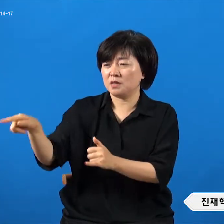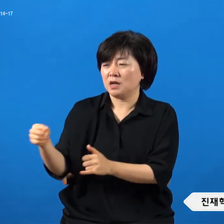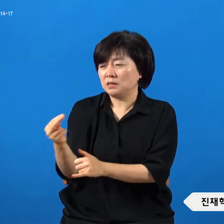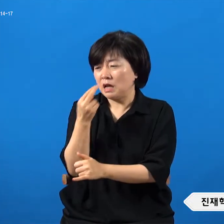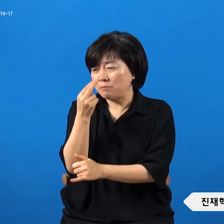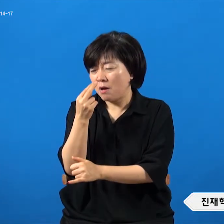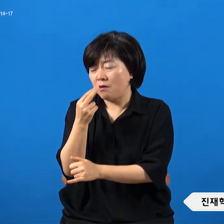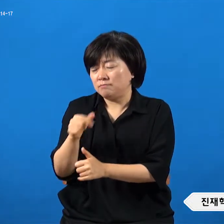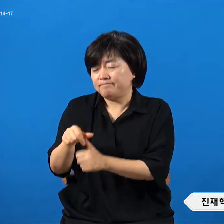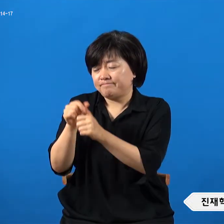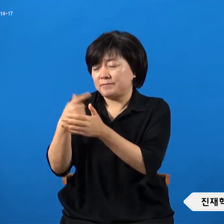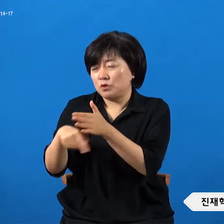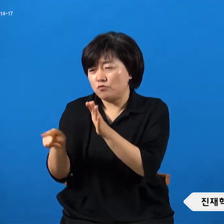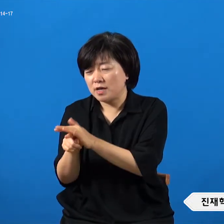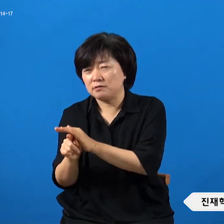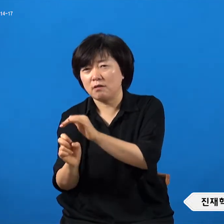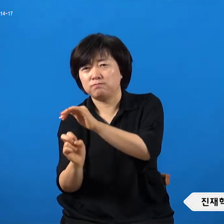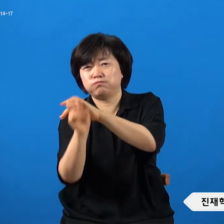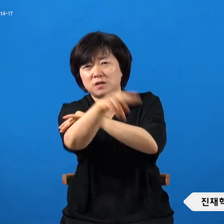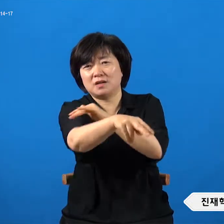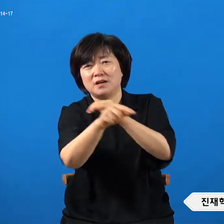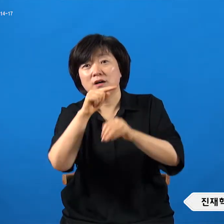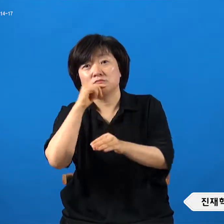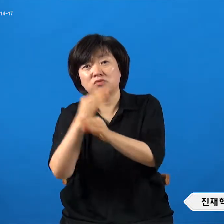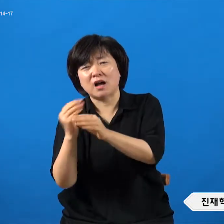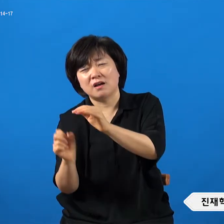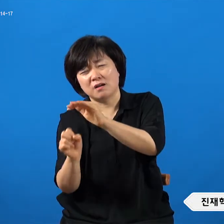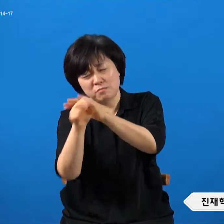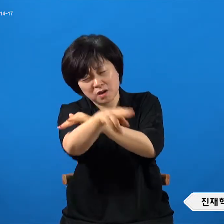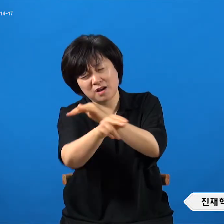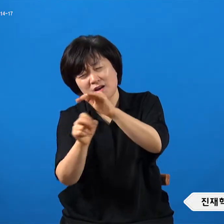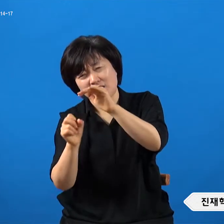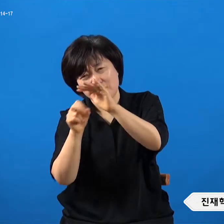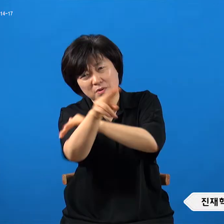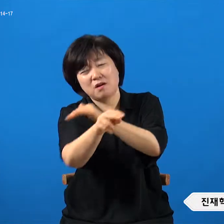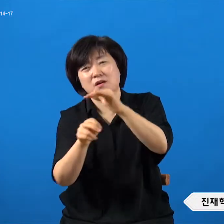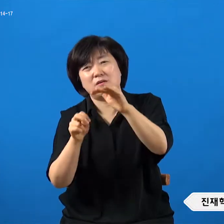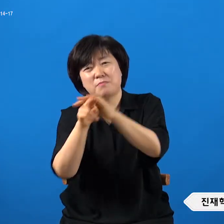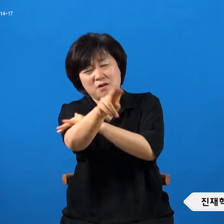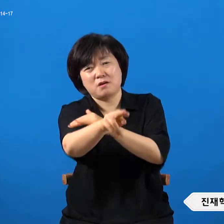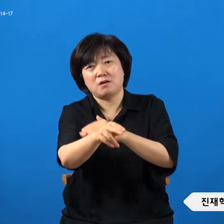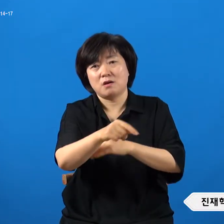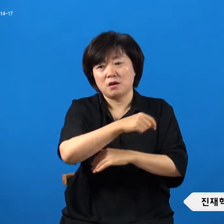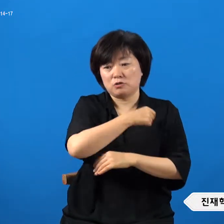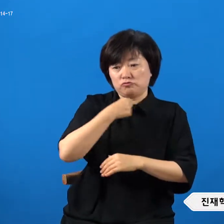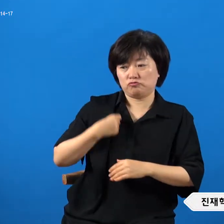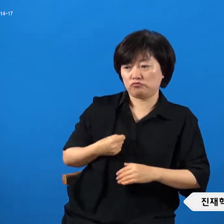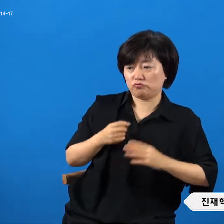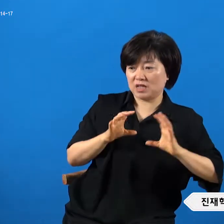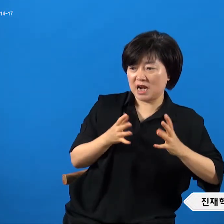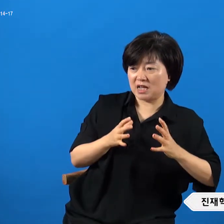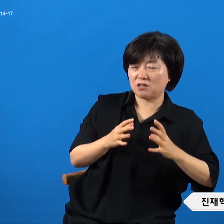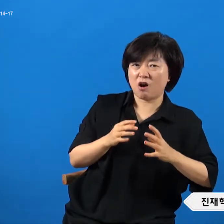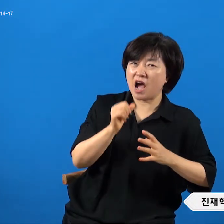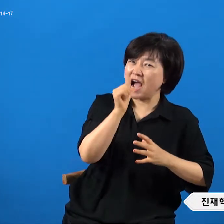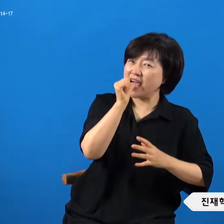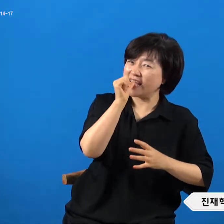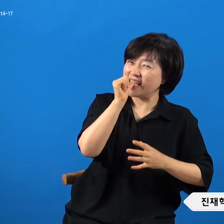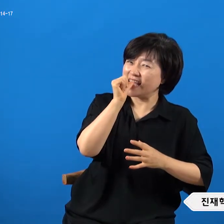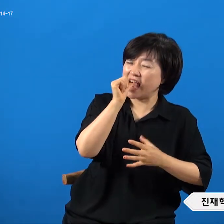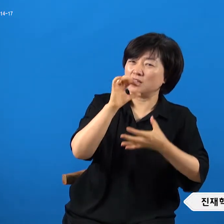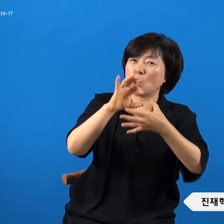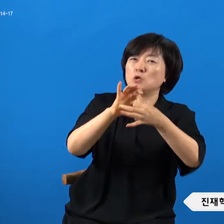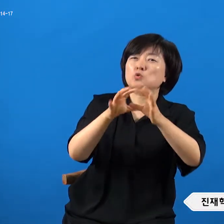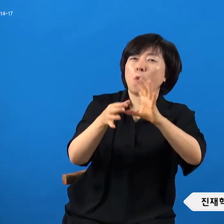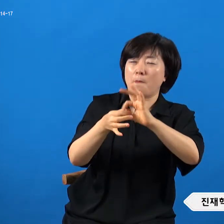향해 탈북해 나오는지 모릅니다. 괴로운 이 중국 정부에서 철조망을 쳤습니다. 불과